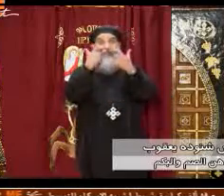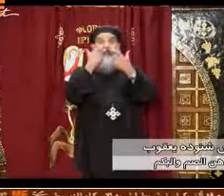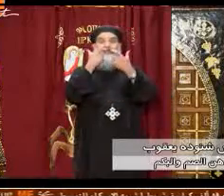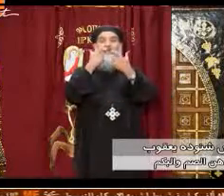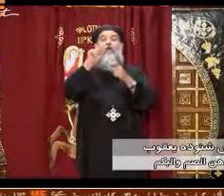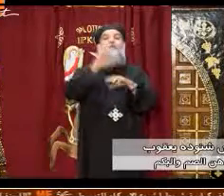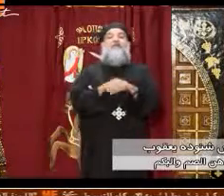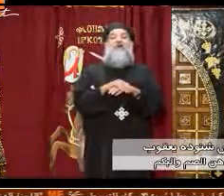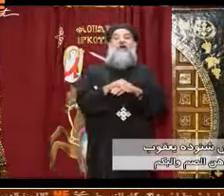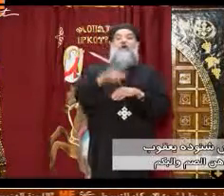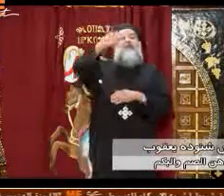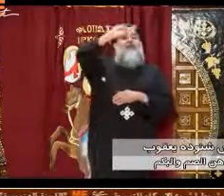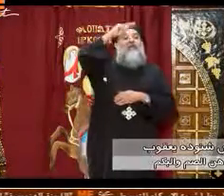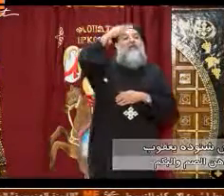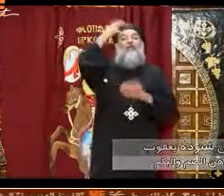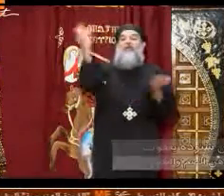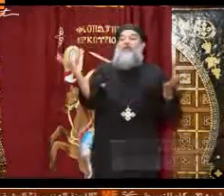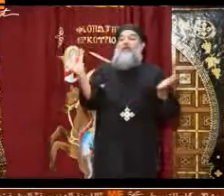ناخد بالنا منها، اللي هي ايه؟